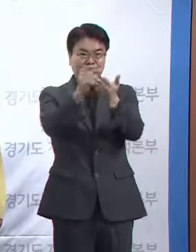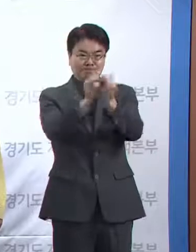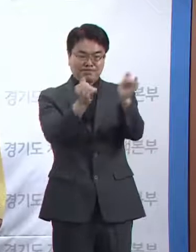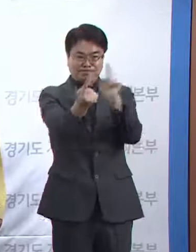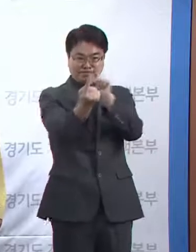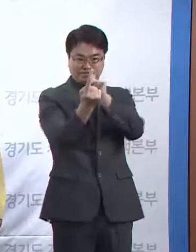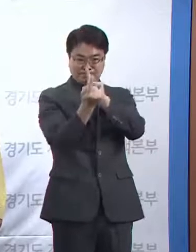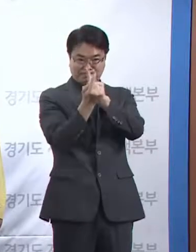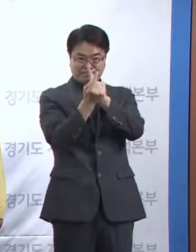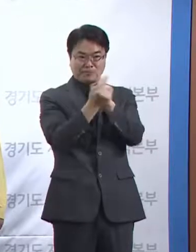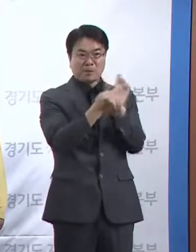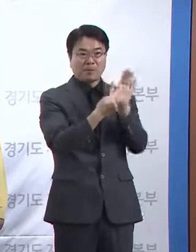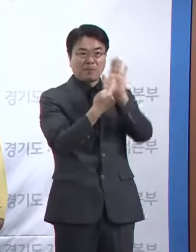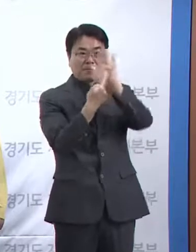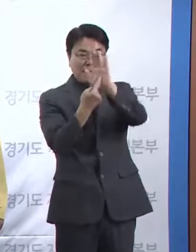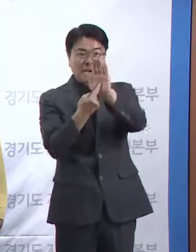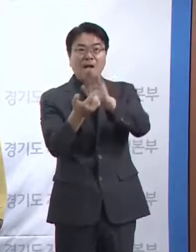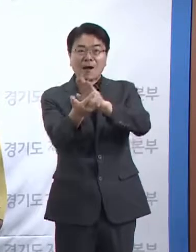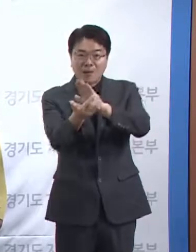말씀드리기 전에